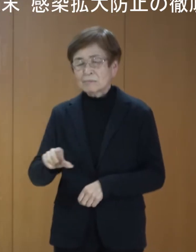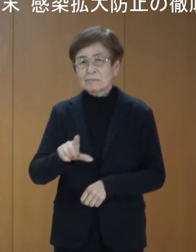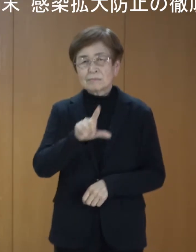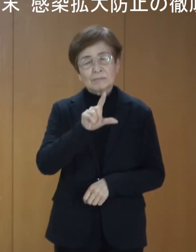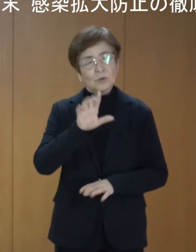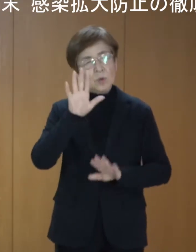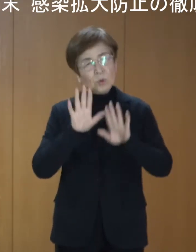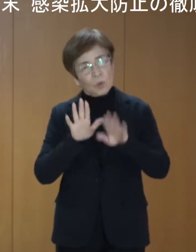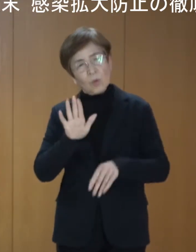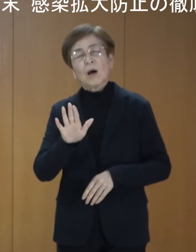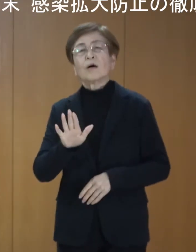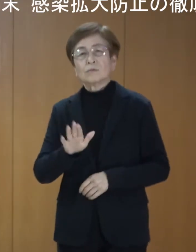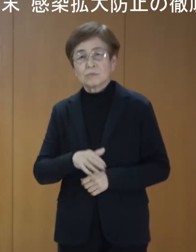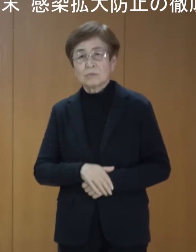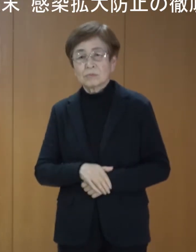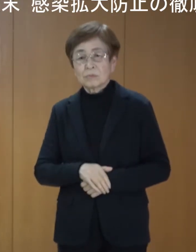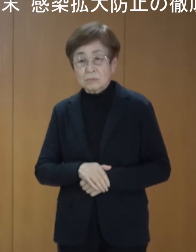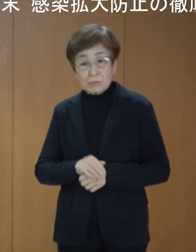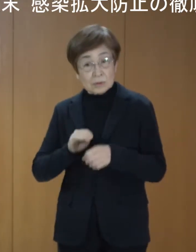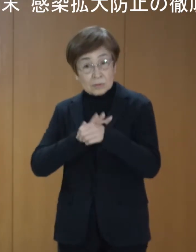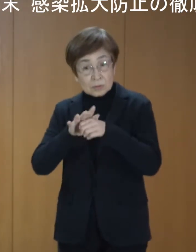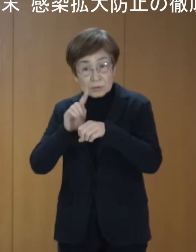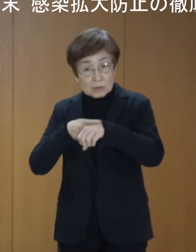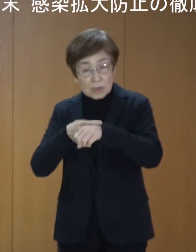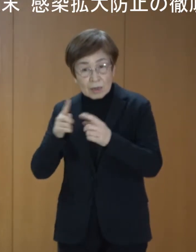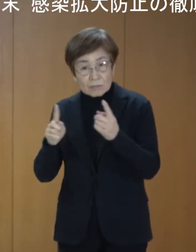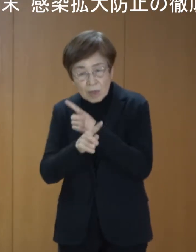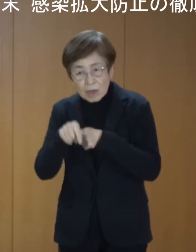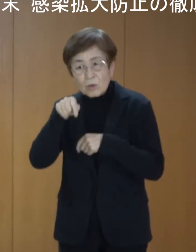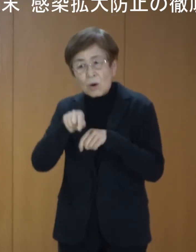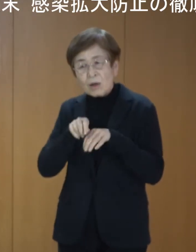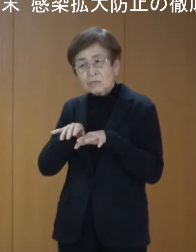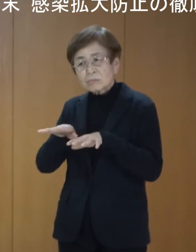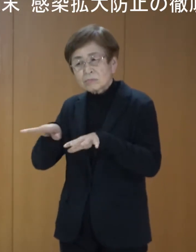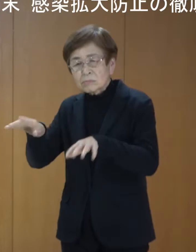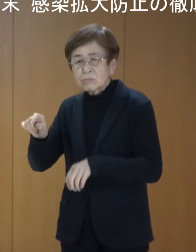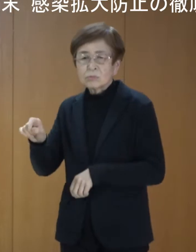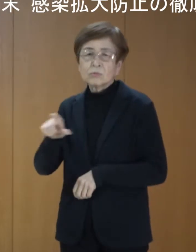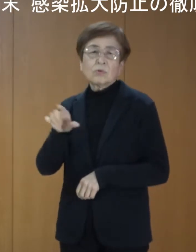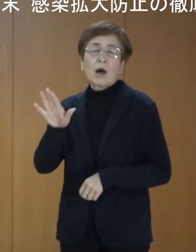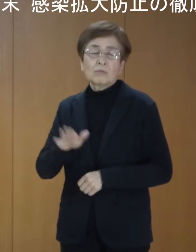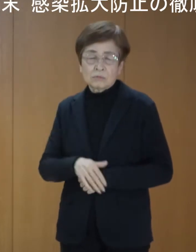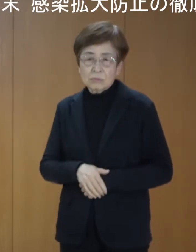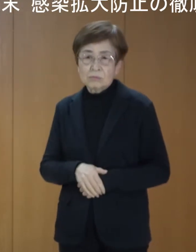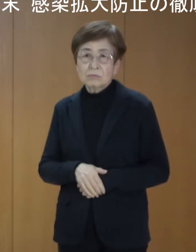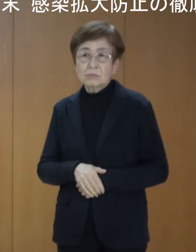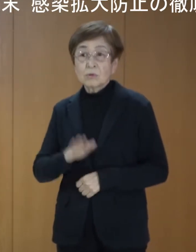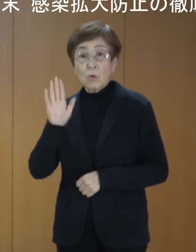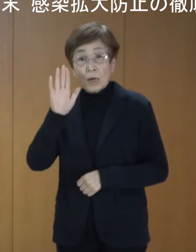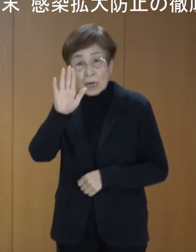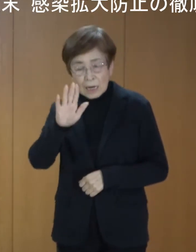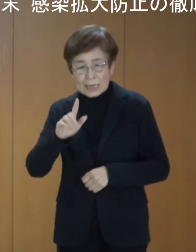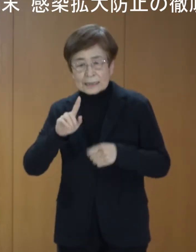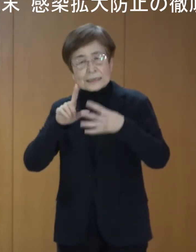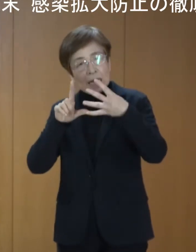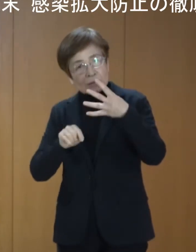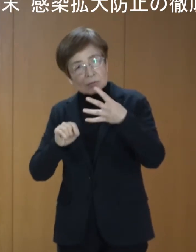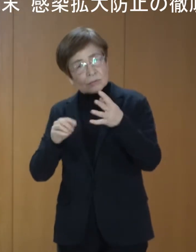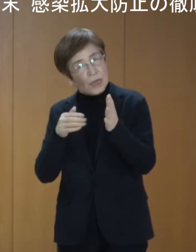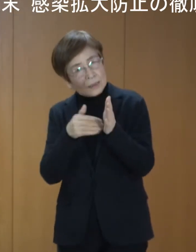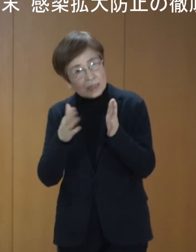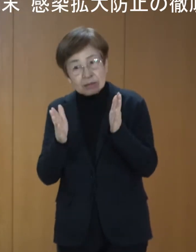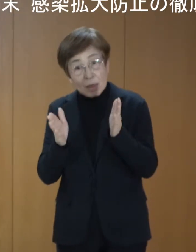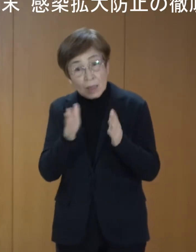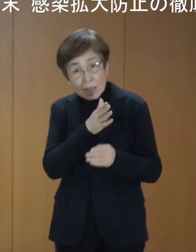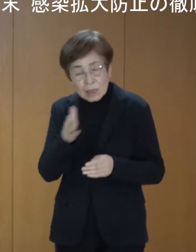あります。変異ウイルスによる感染も増加しつつあります。これから年度末の歓送迎会、謝